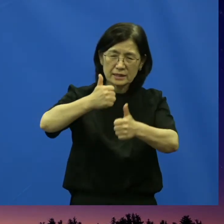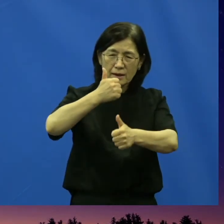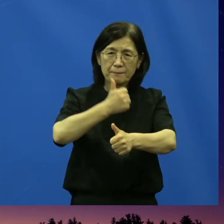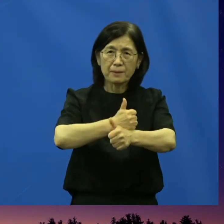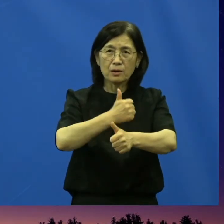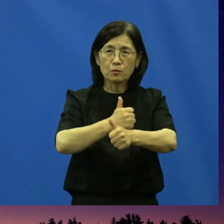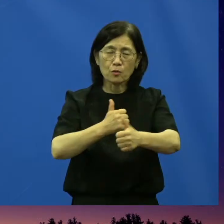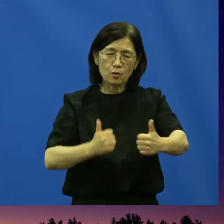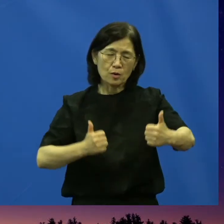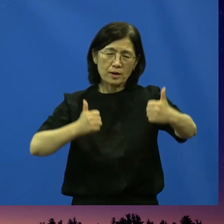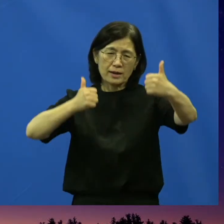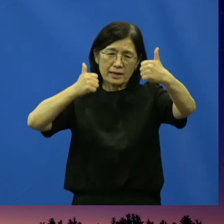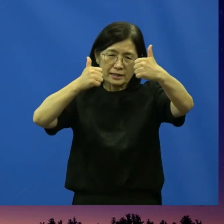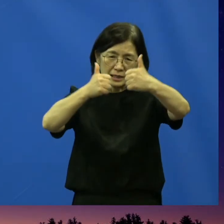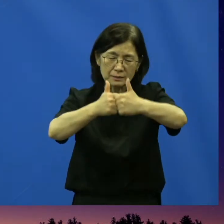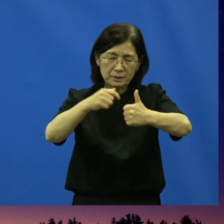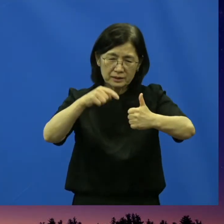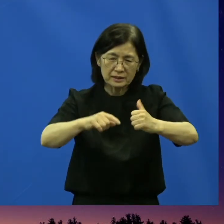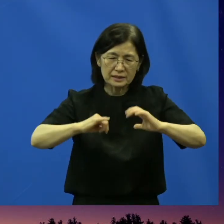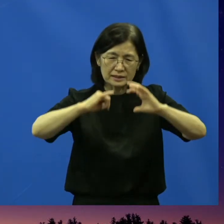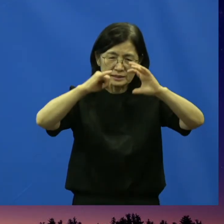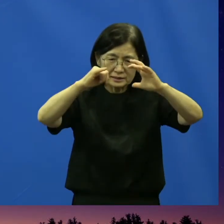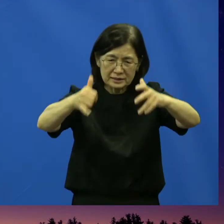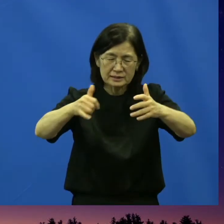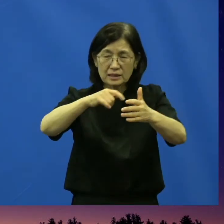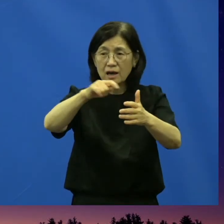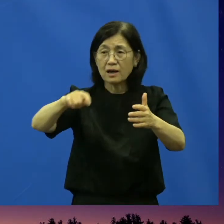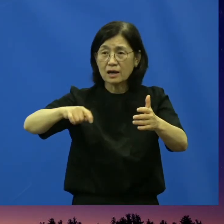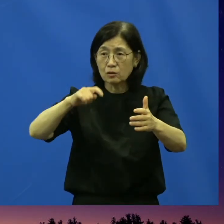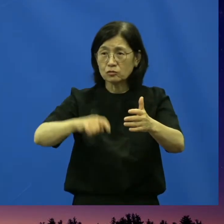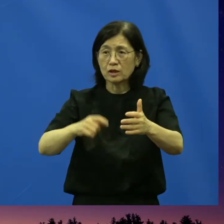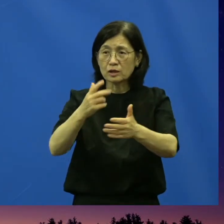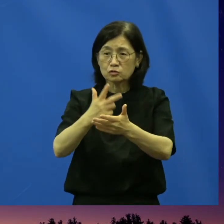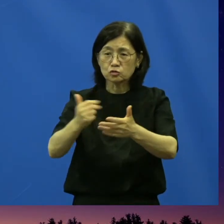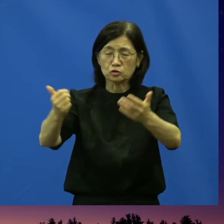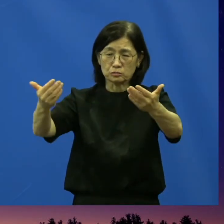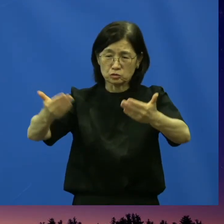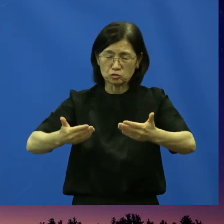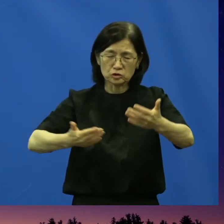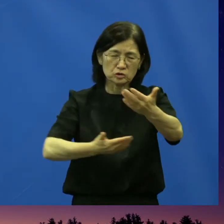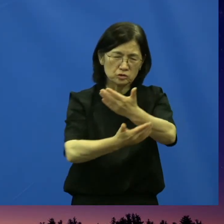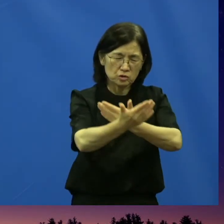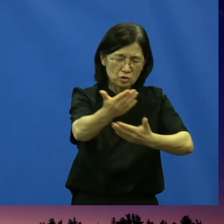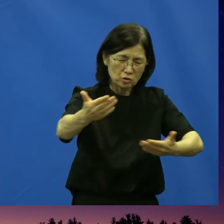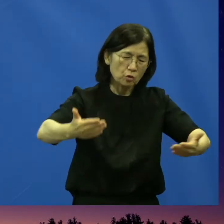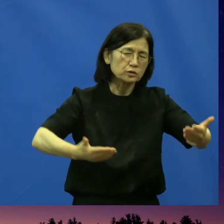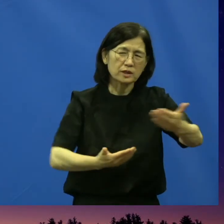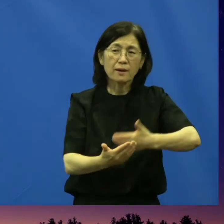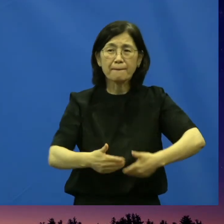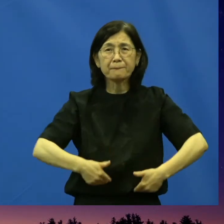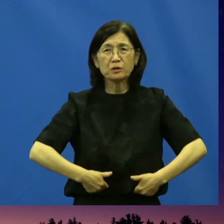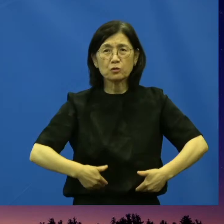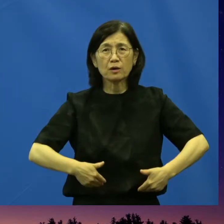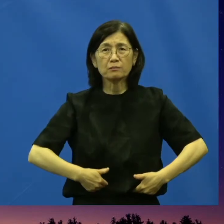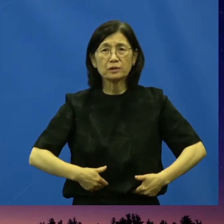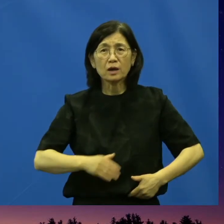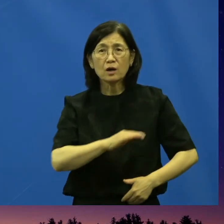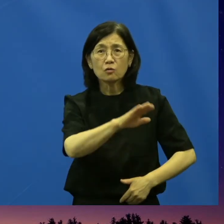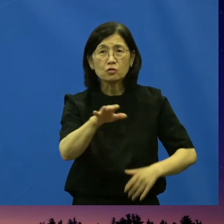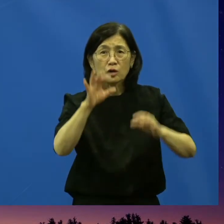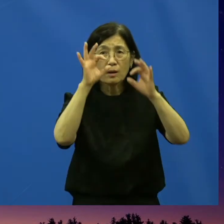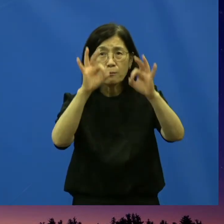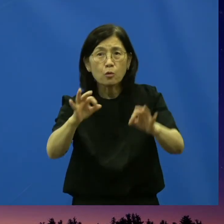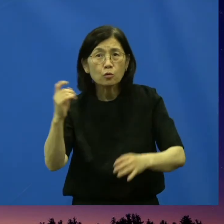주님이 우리에게 주신 이 교제라고 하는 것. 그래서 요한 1장 3절에 보면 우리가 보고 들은 바를